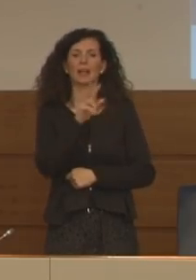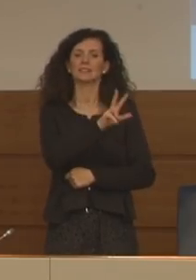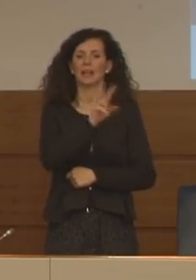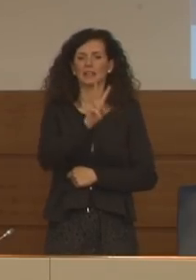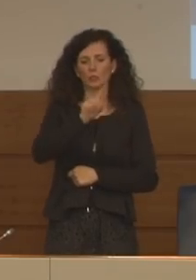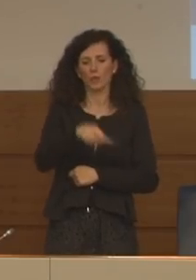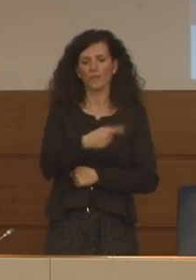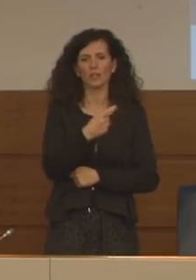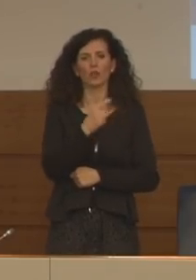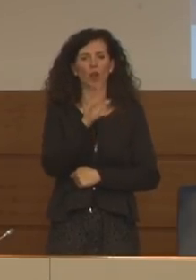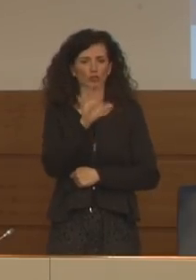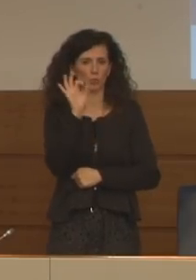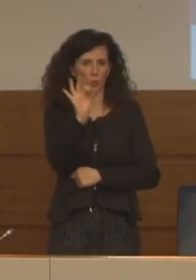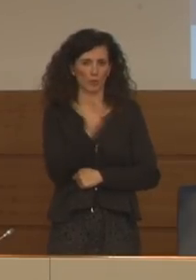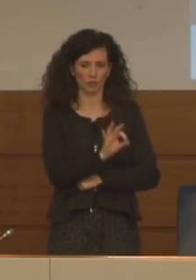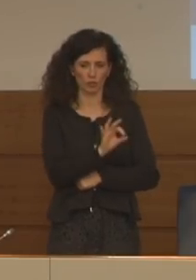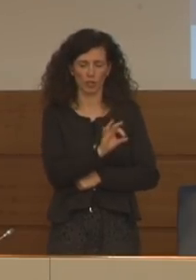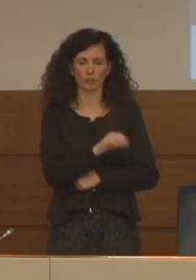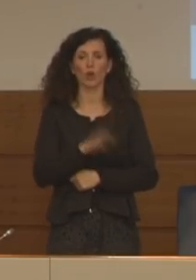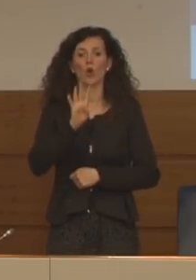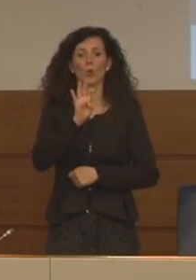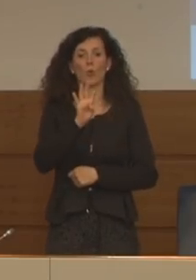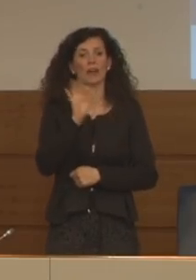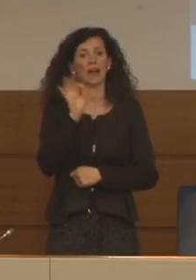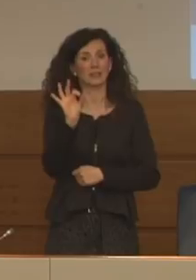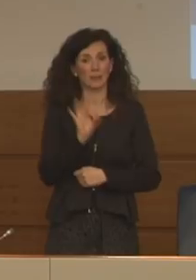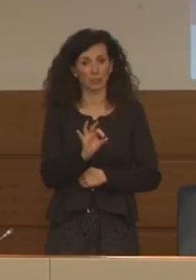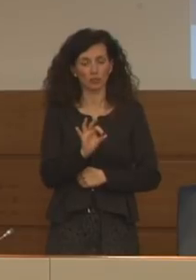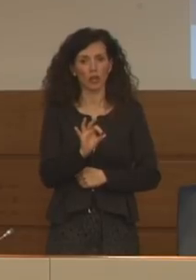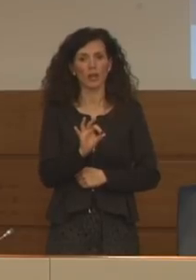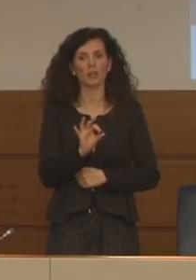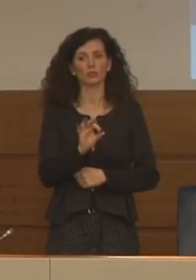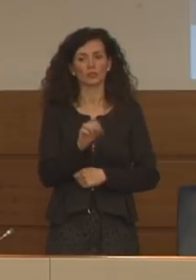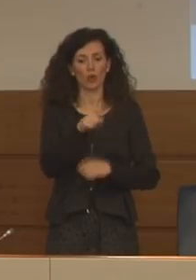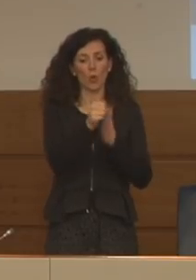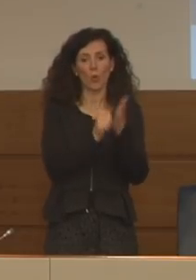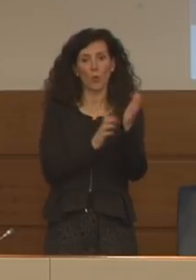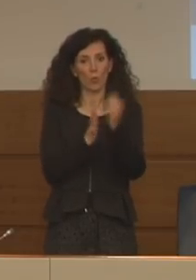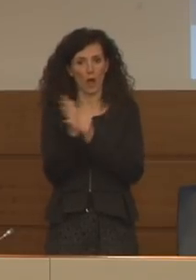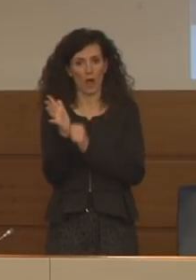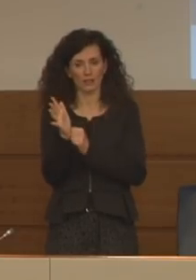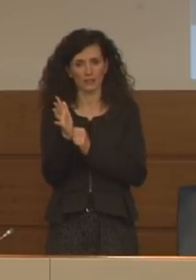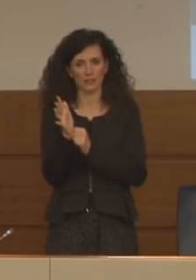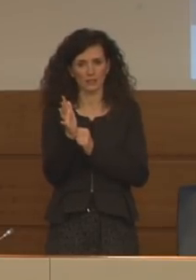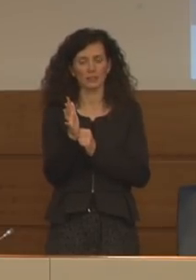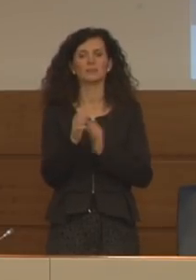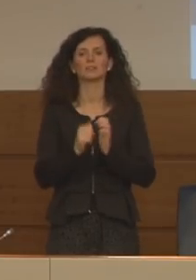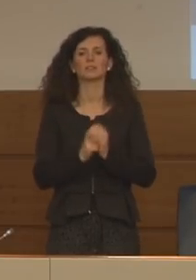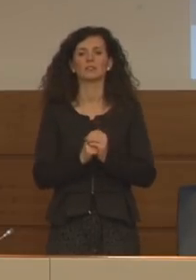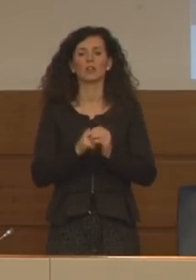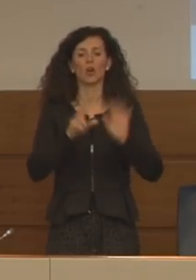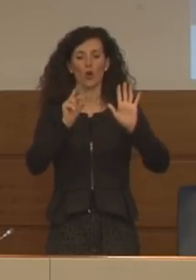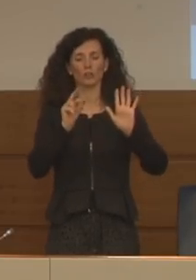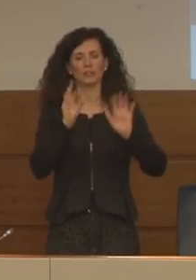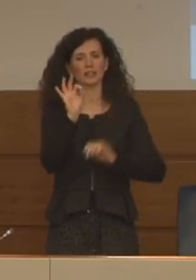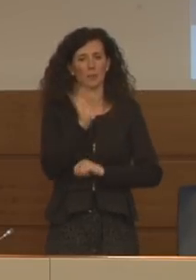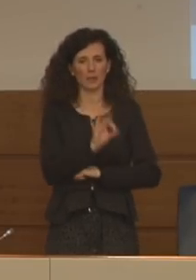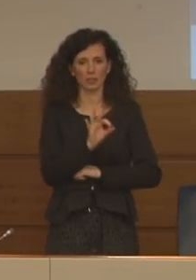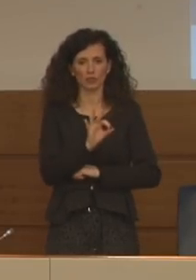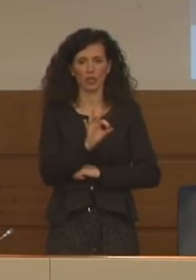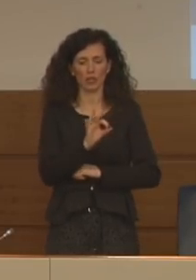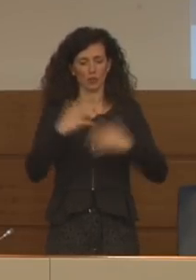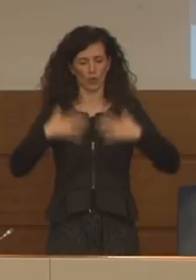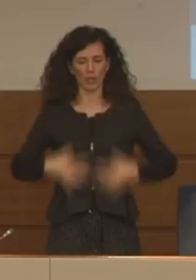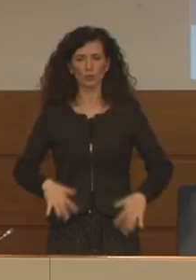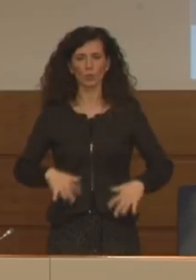32,5 del totale il 40 per cento dei guanti monouso l'ottanta per cento degli